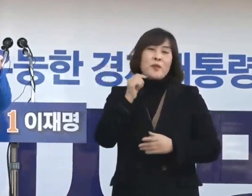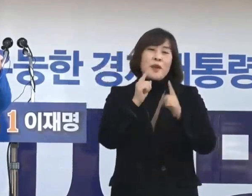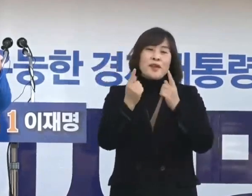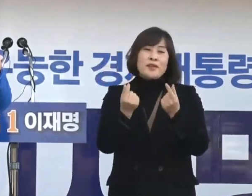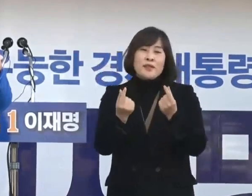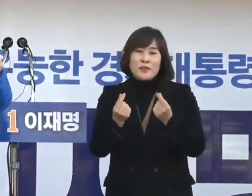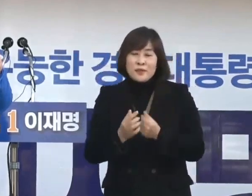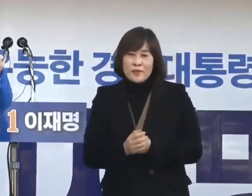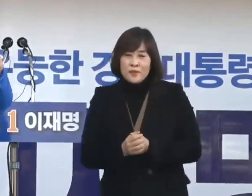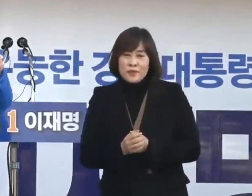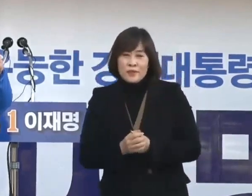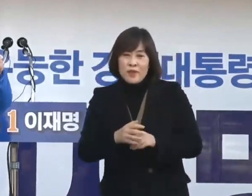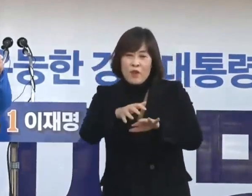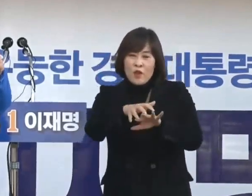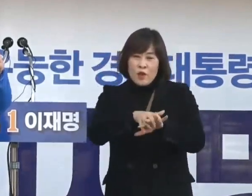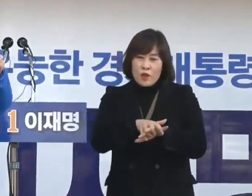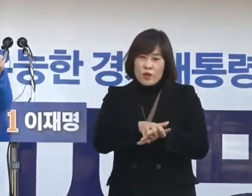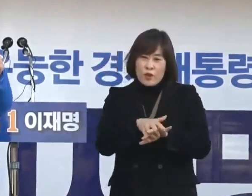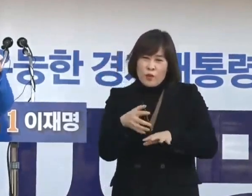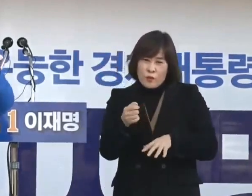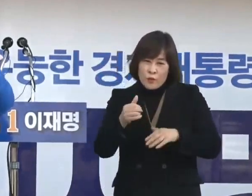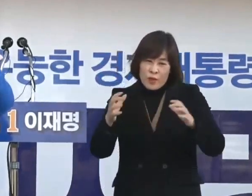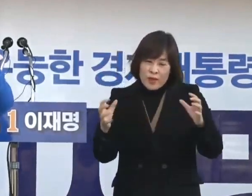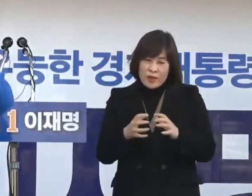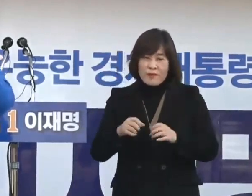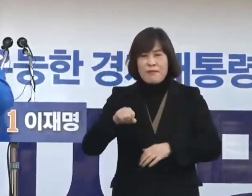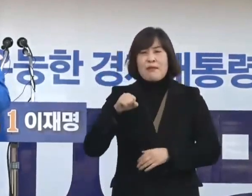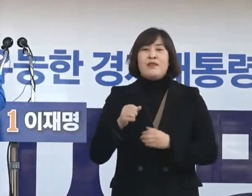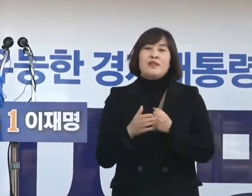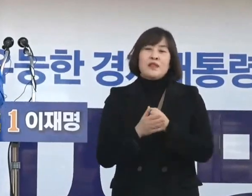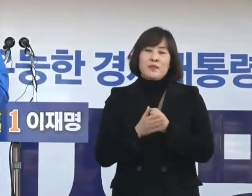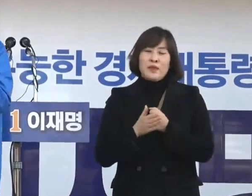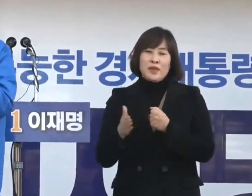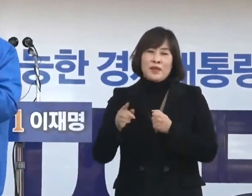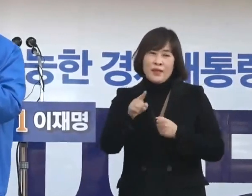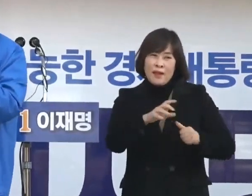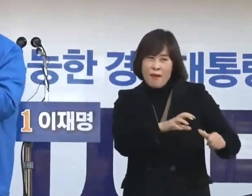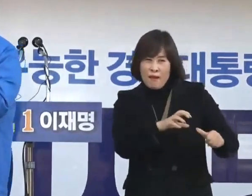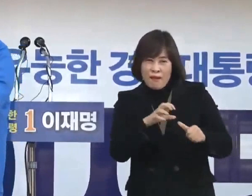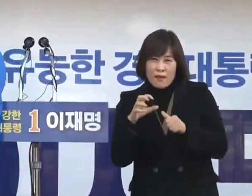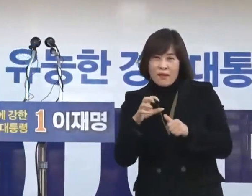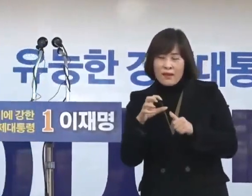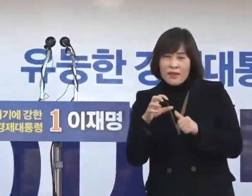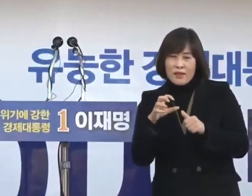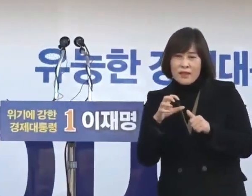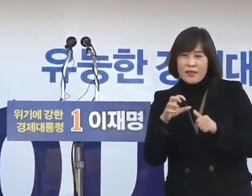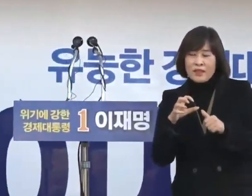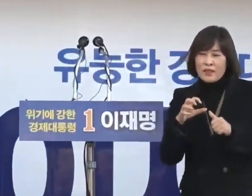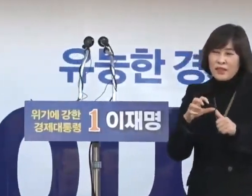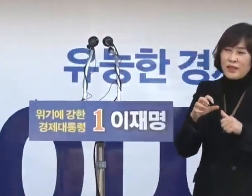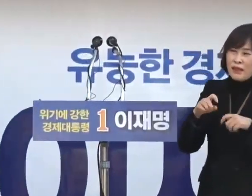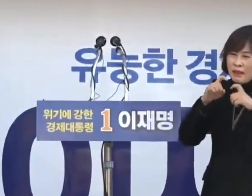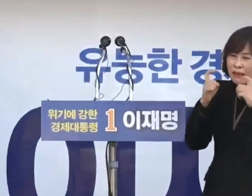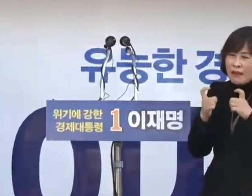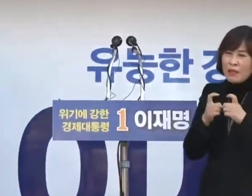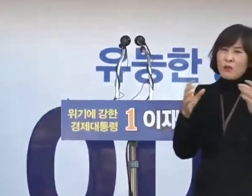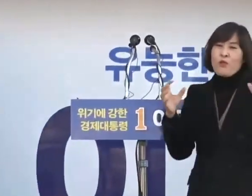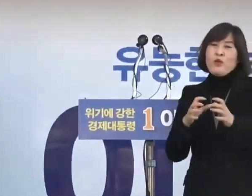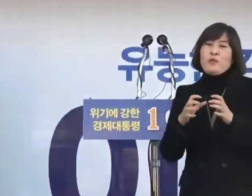것처럼 조직된 소수와 힘이 세기 때문인데 그걸 잘 활용하는 게 사교